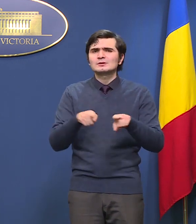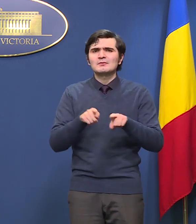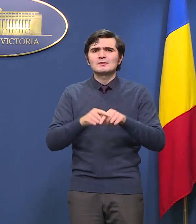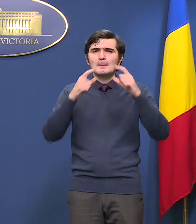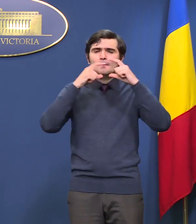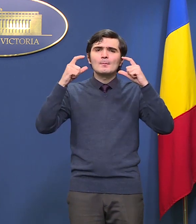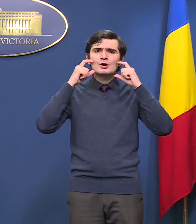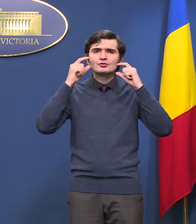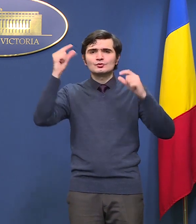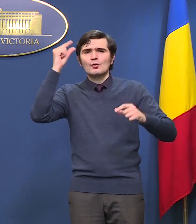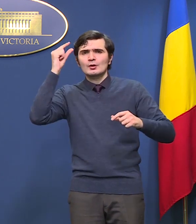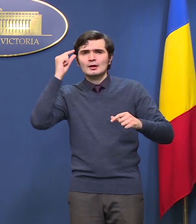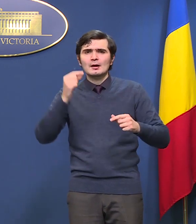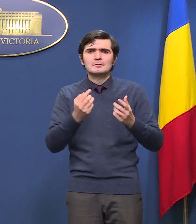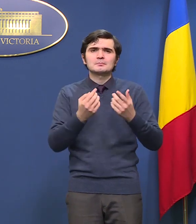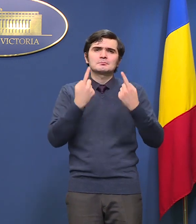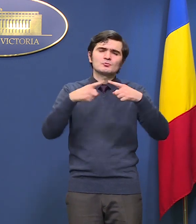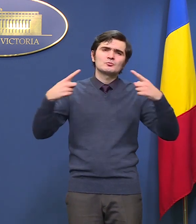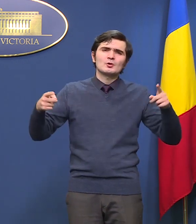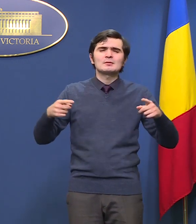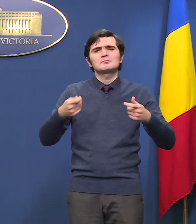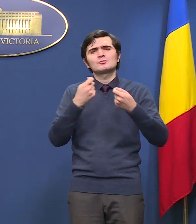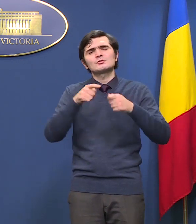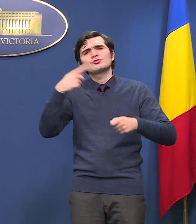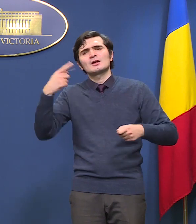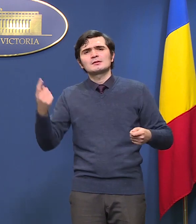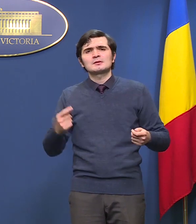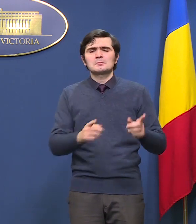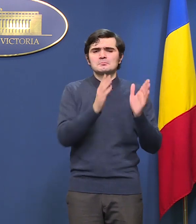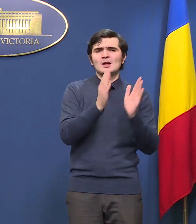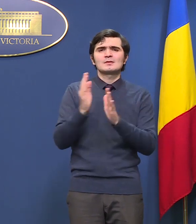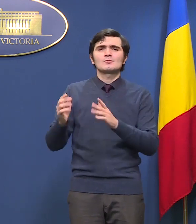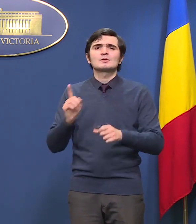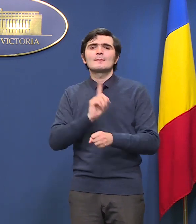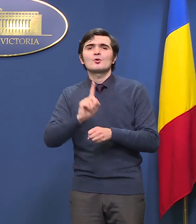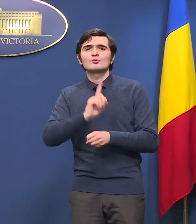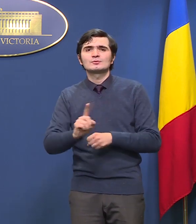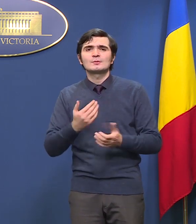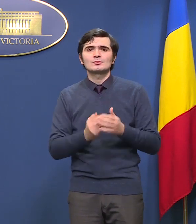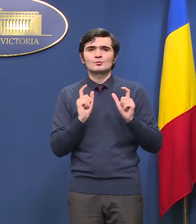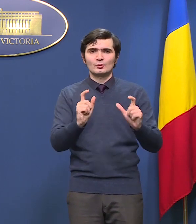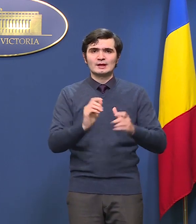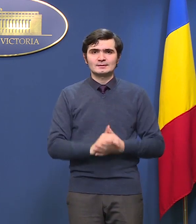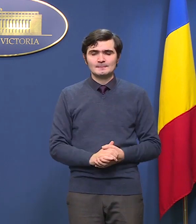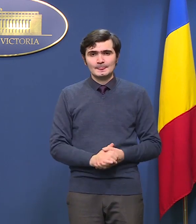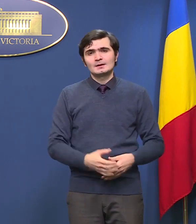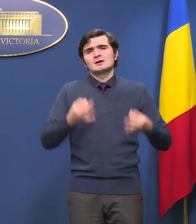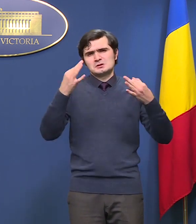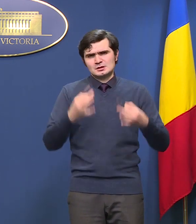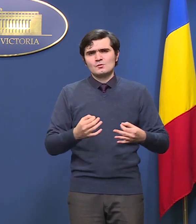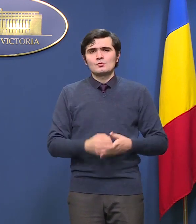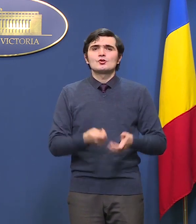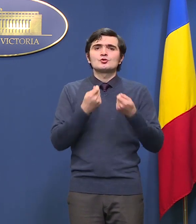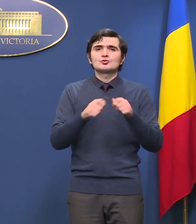combinezoane, ochelari, viziere și toate celelalte categorii de produse de protecție. Sigur că tot ce vine